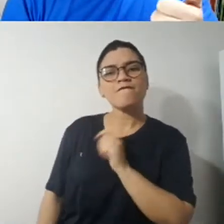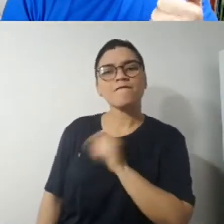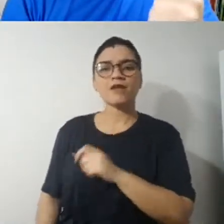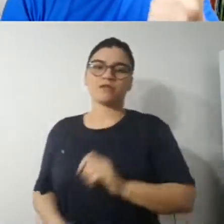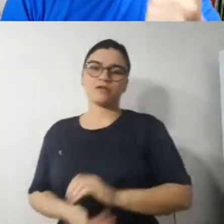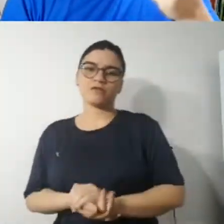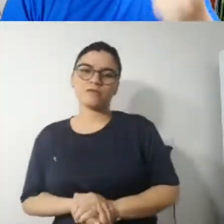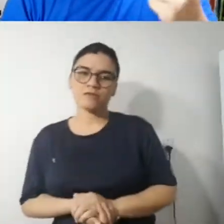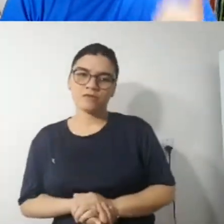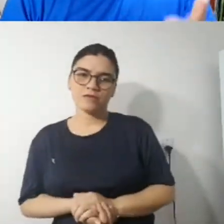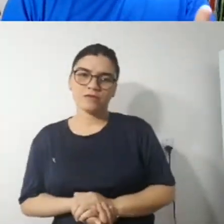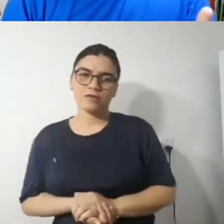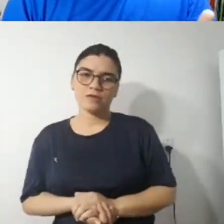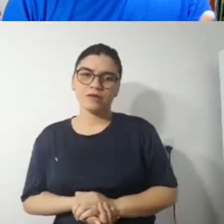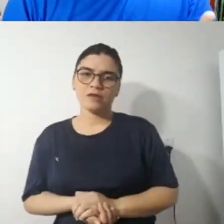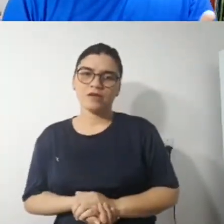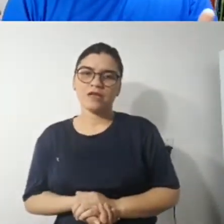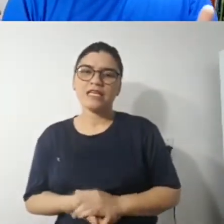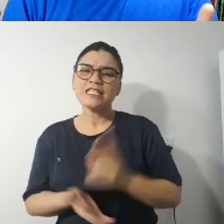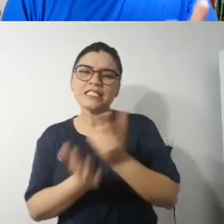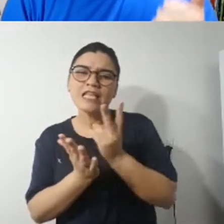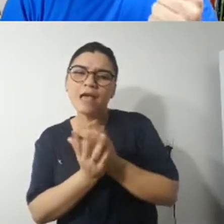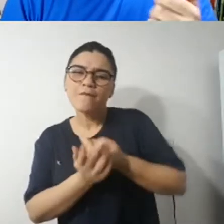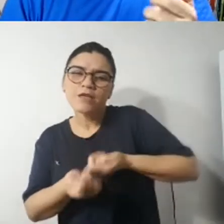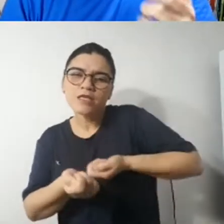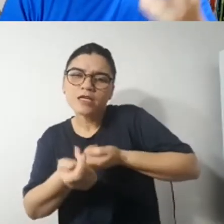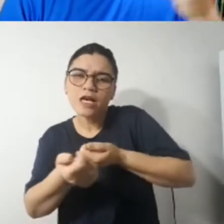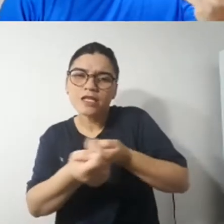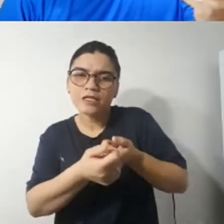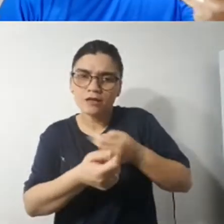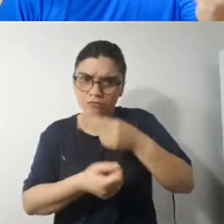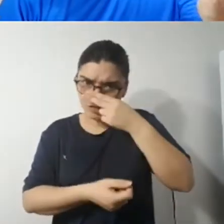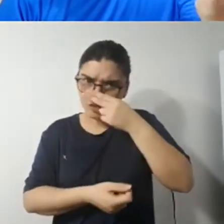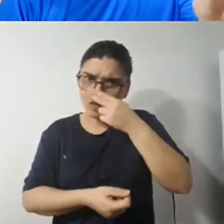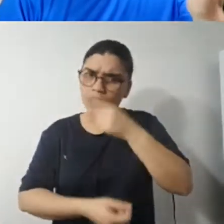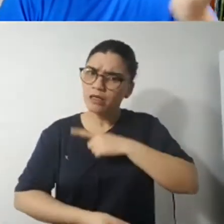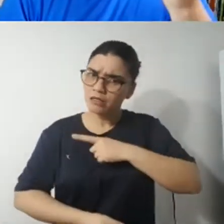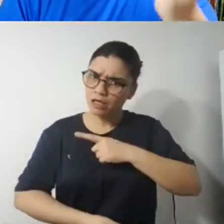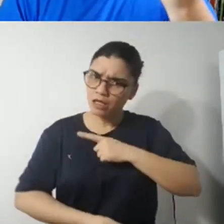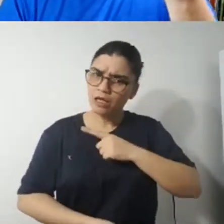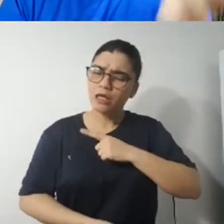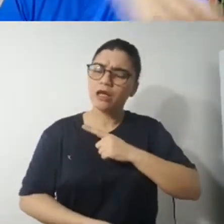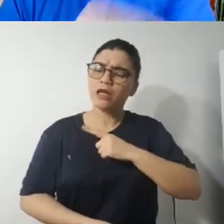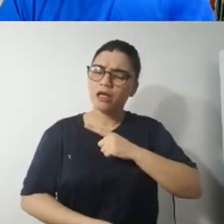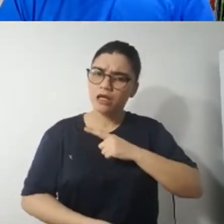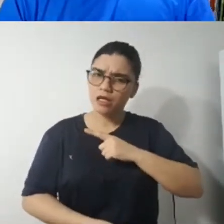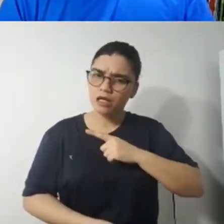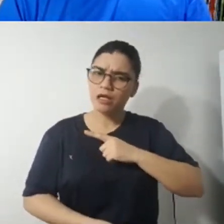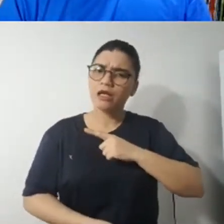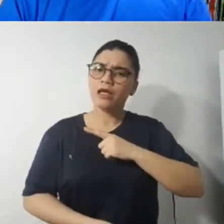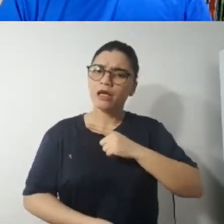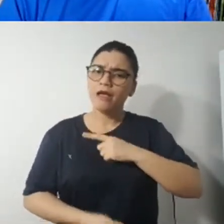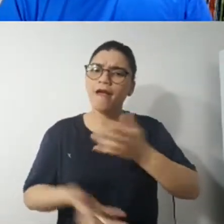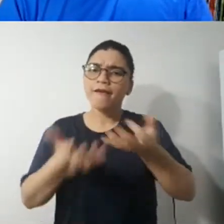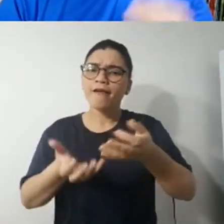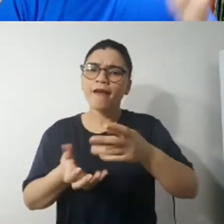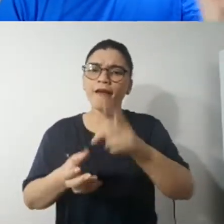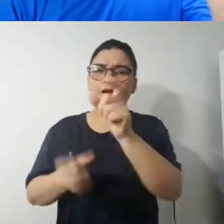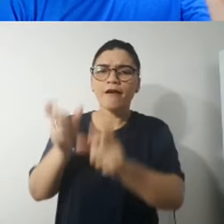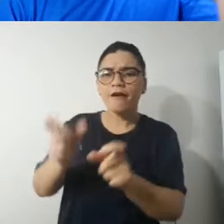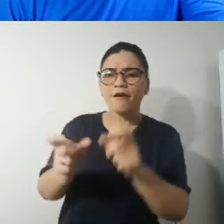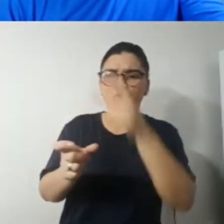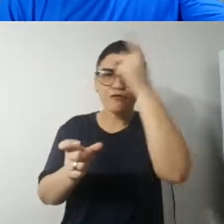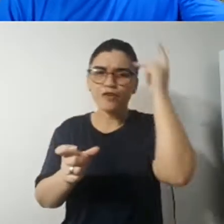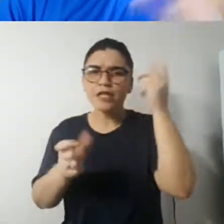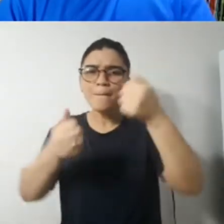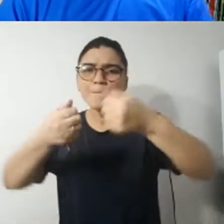coisas enganosas. Eles vivem buscando prejudicar alguém. Denegrir a